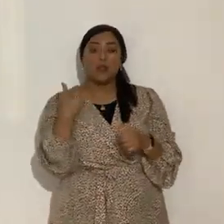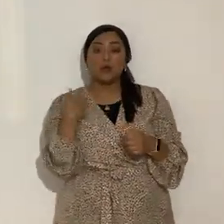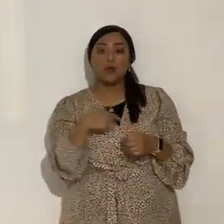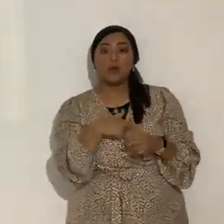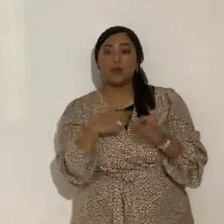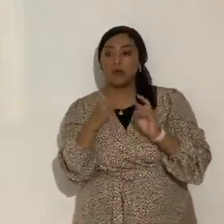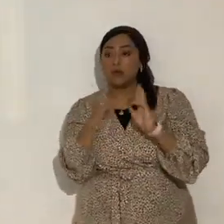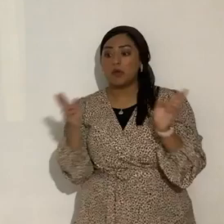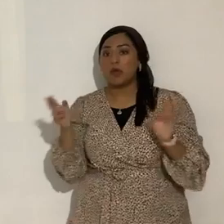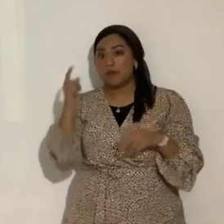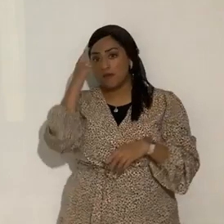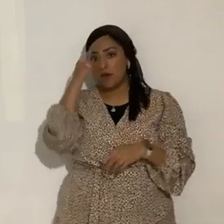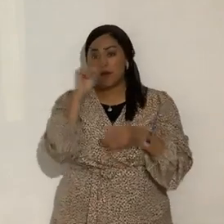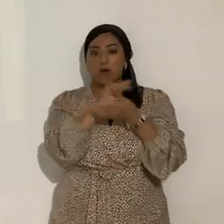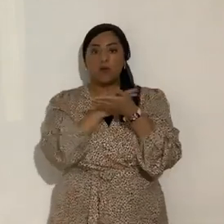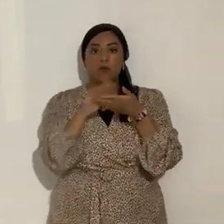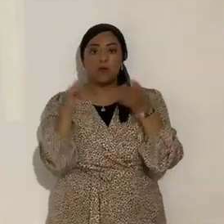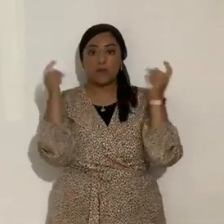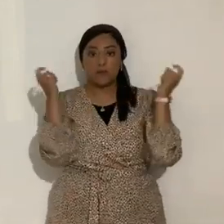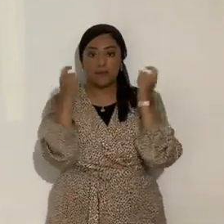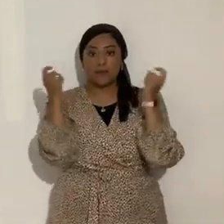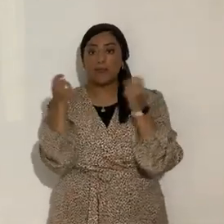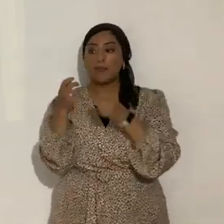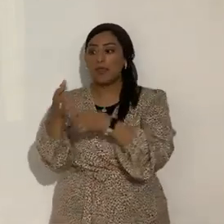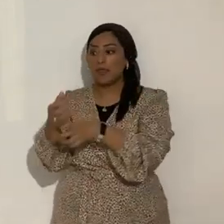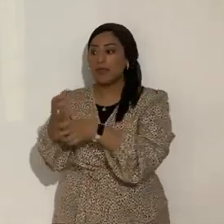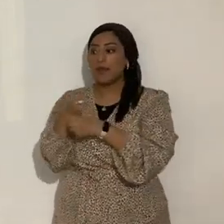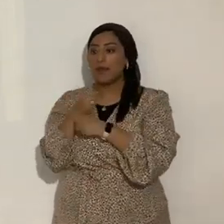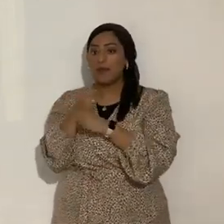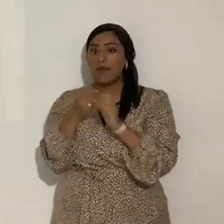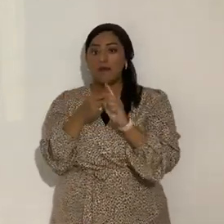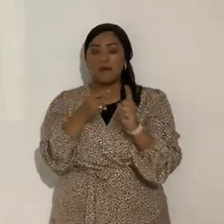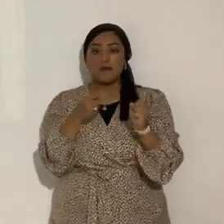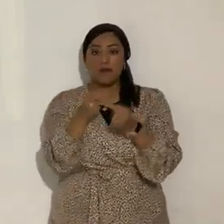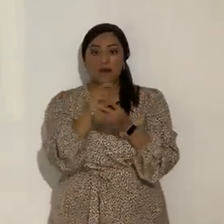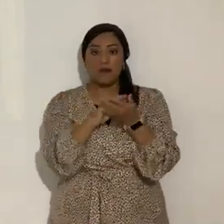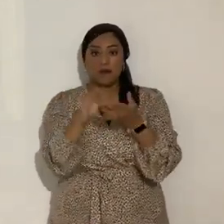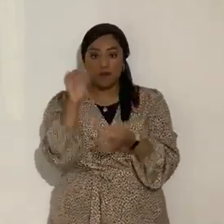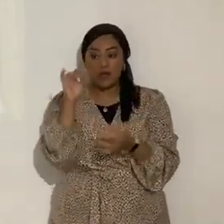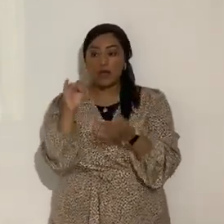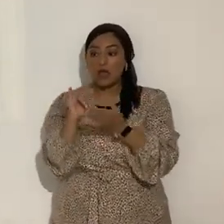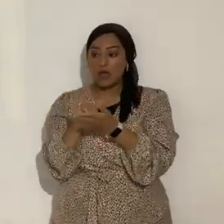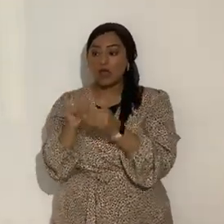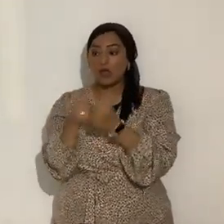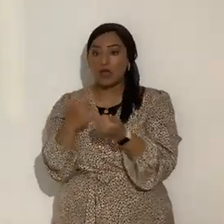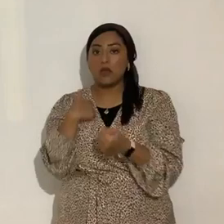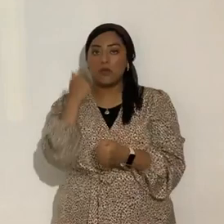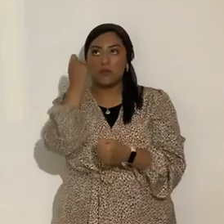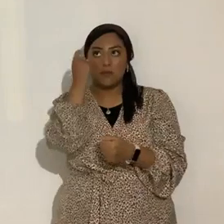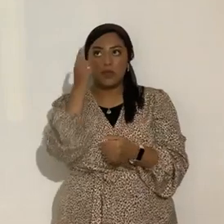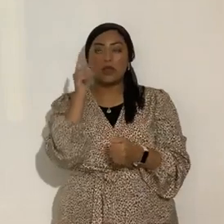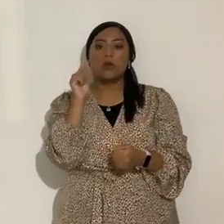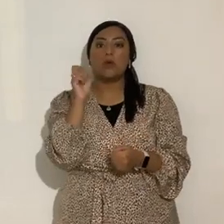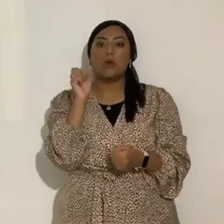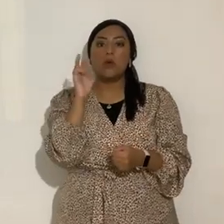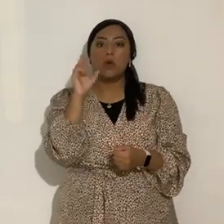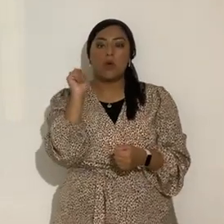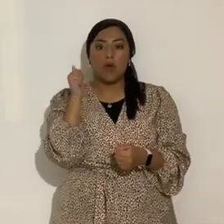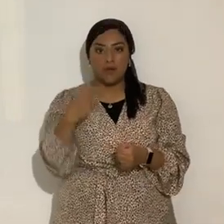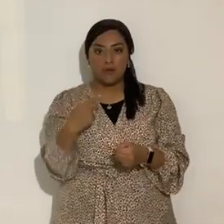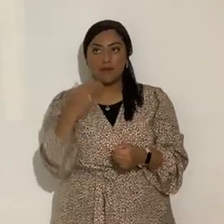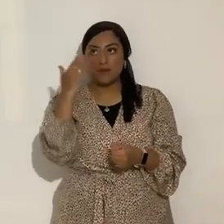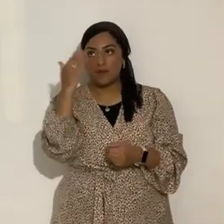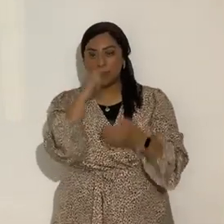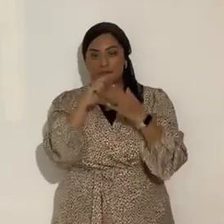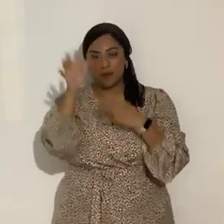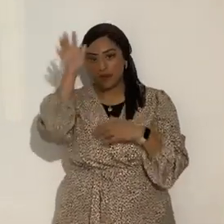estamos preparados para Shavuot, recibir del Ruach HaKodesh, y así entendemos la Torah. El